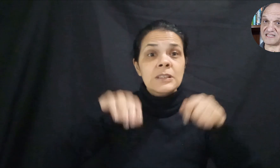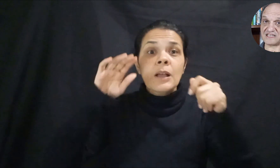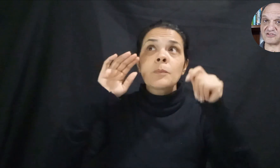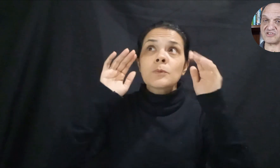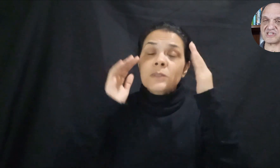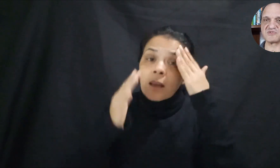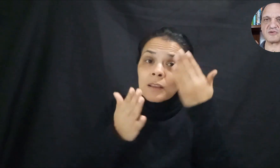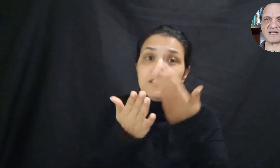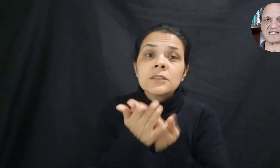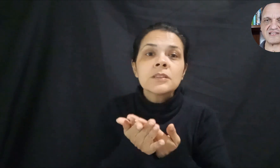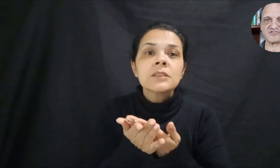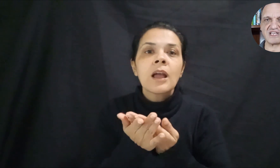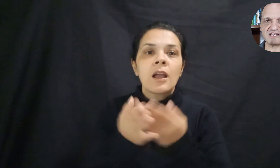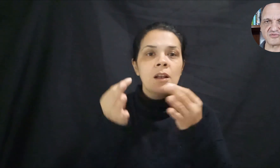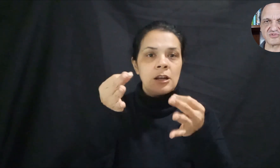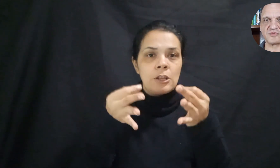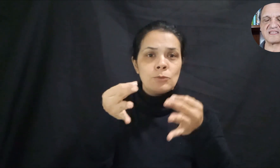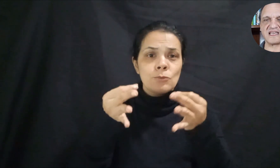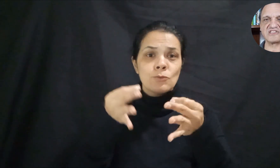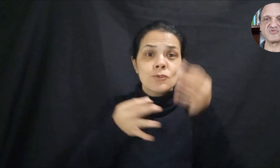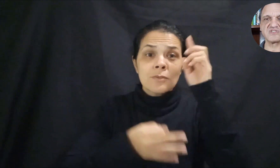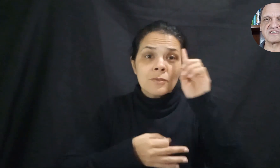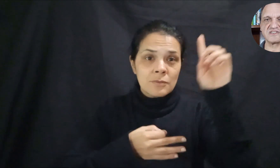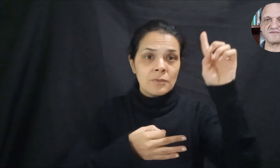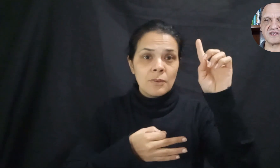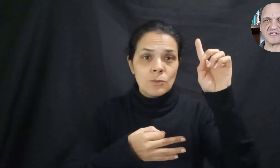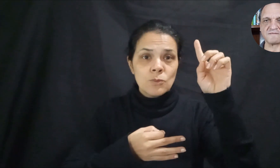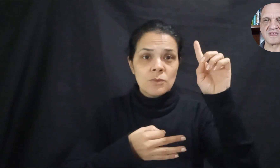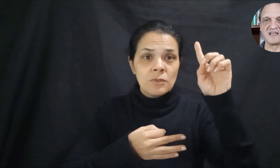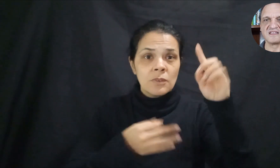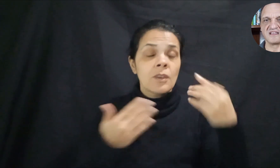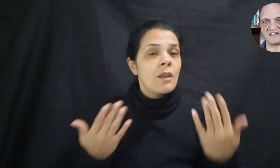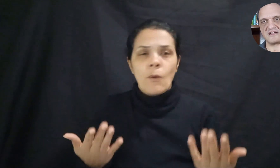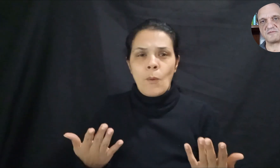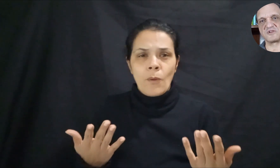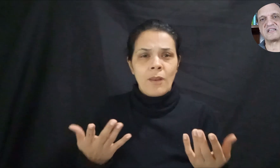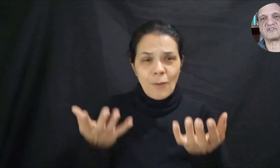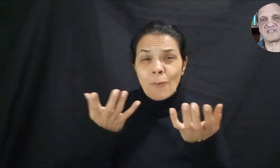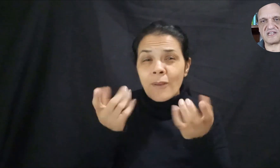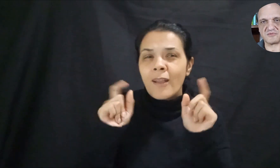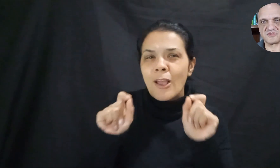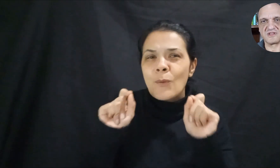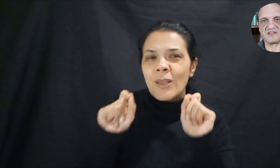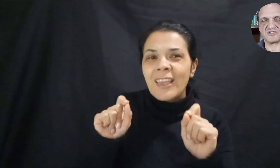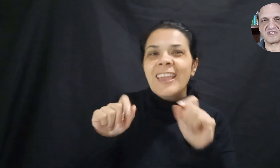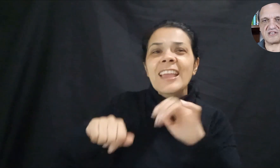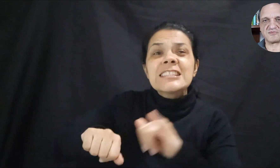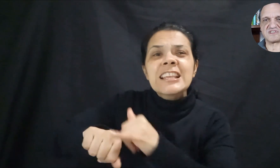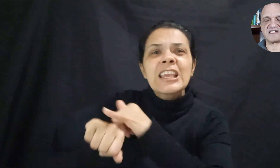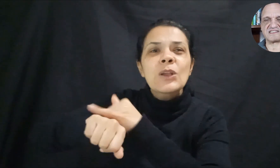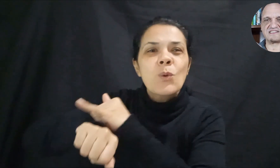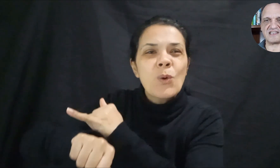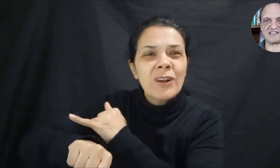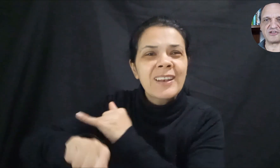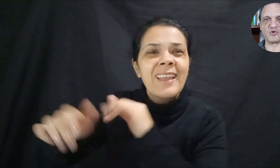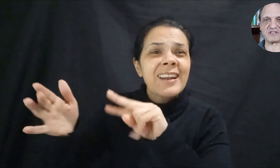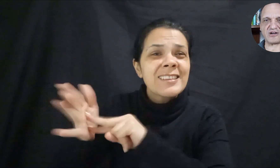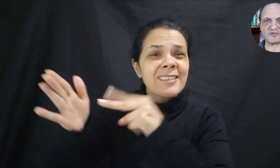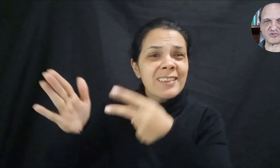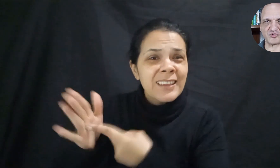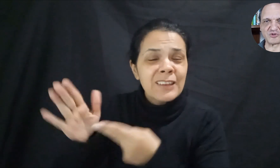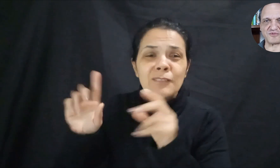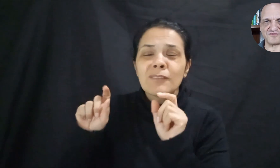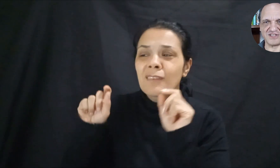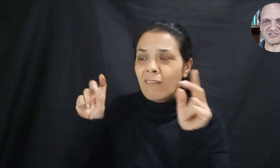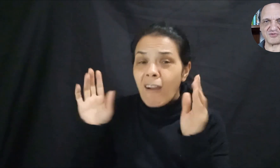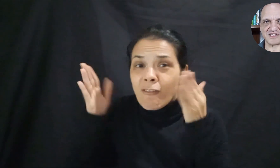temos que entender que nós estamos enquadrados dentro de uma ideia de justiça divina. E aí, o que nós queremos? Nós queremos esquecer, engordar o